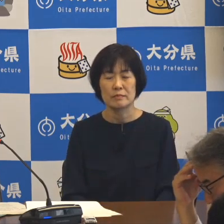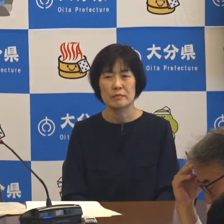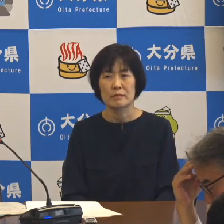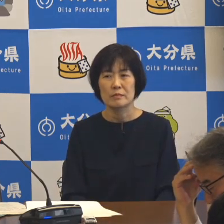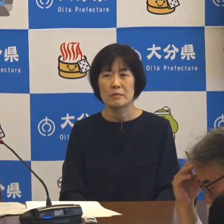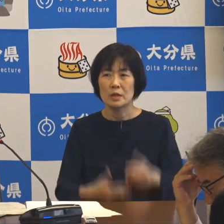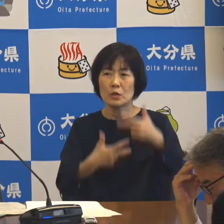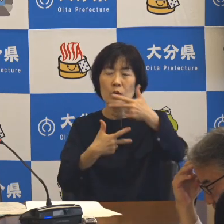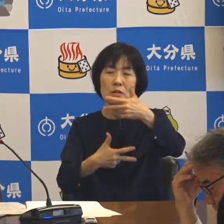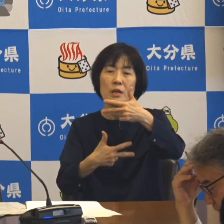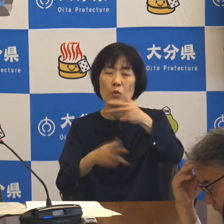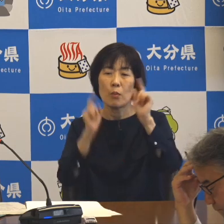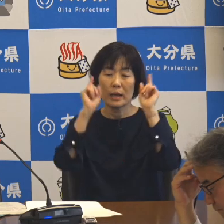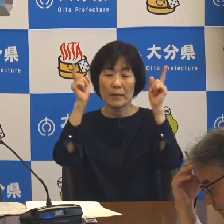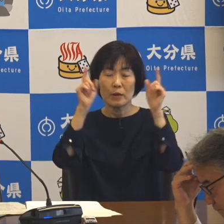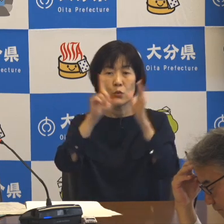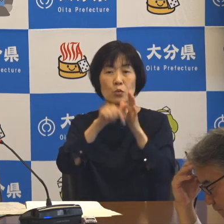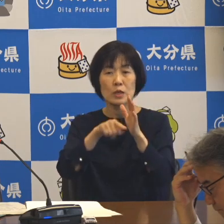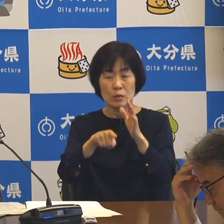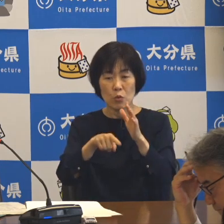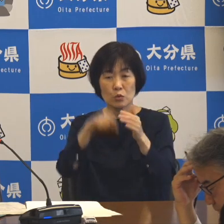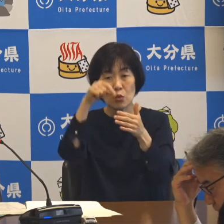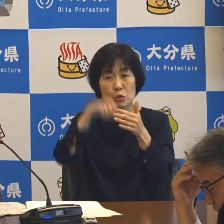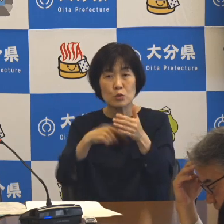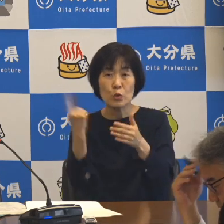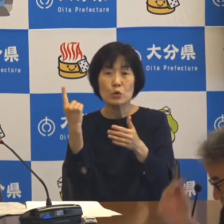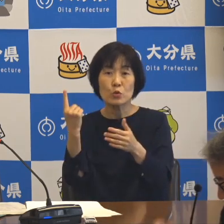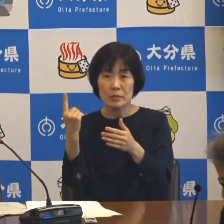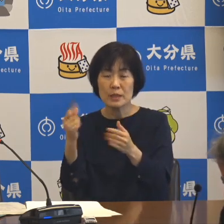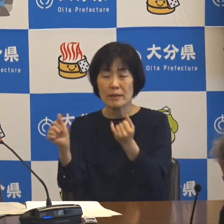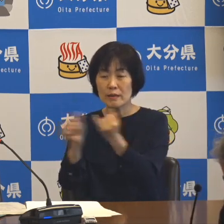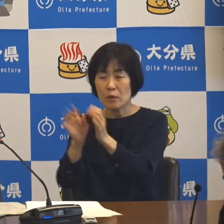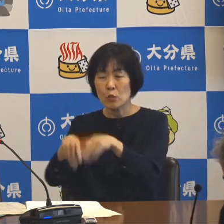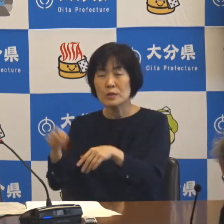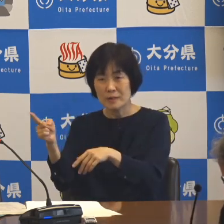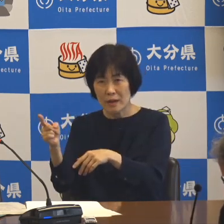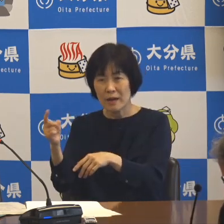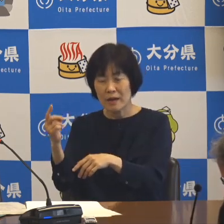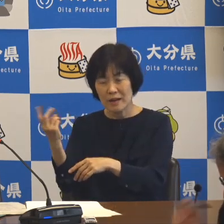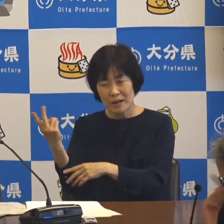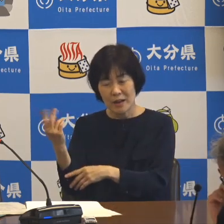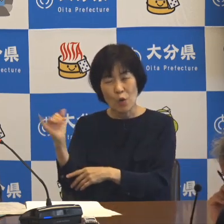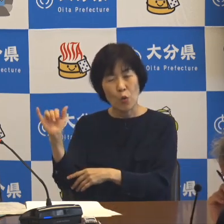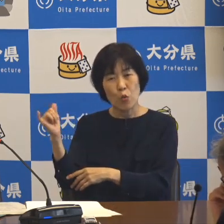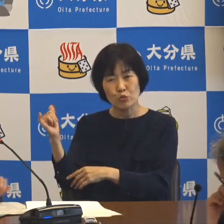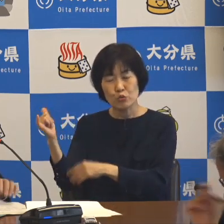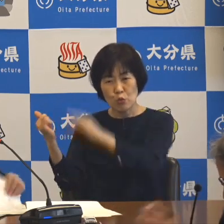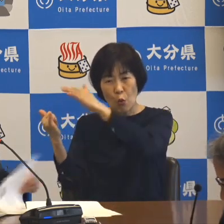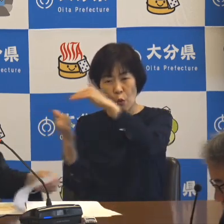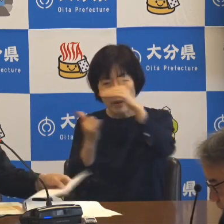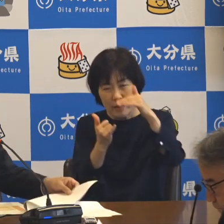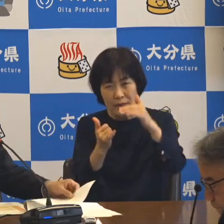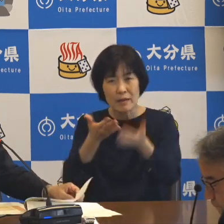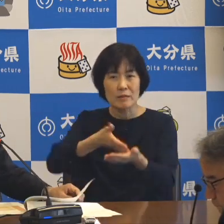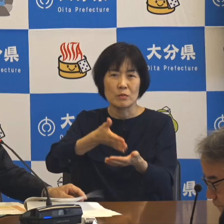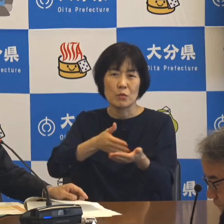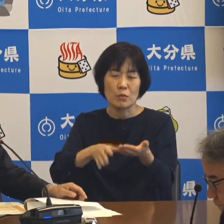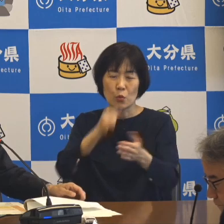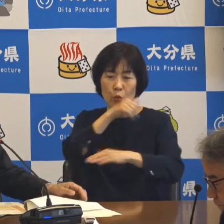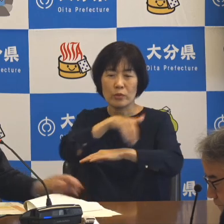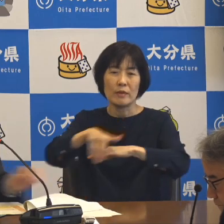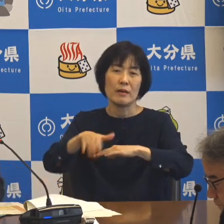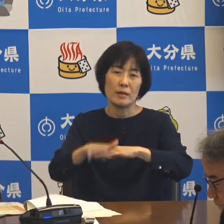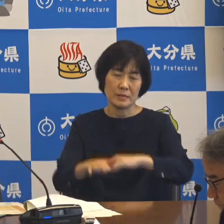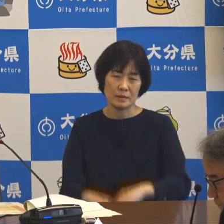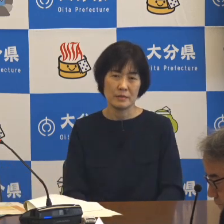のイベントの時にもそのうちの1組もですね、お招きして話していただくようなことも予定をしております。それから7ページ目ご覧になっていただきます